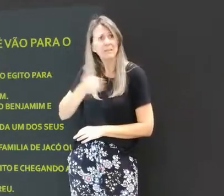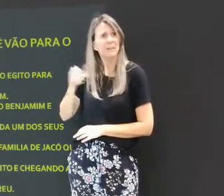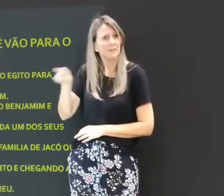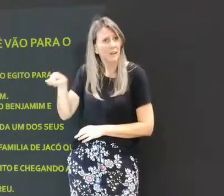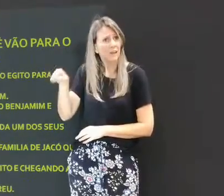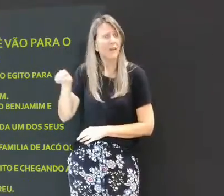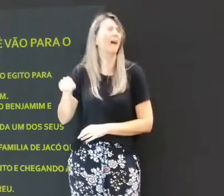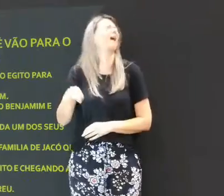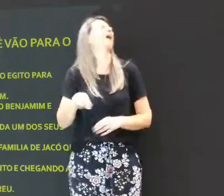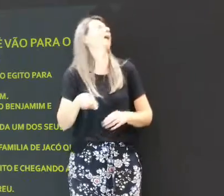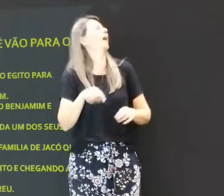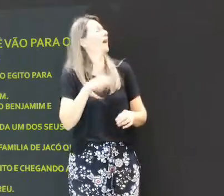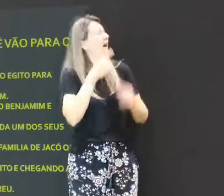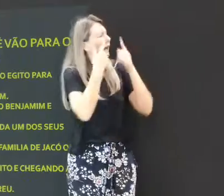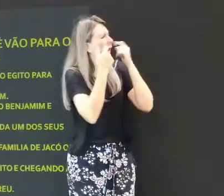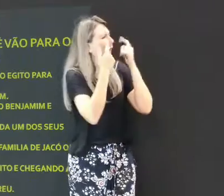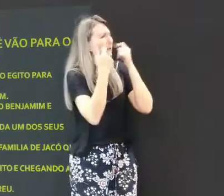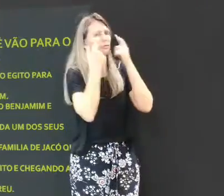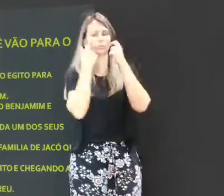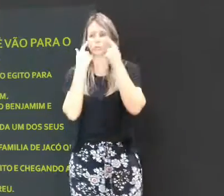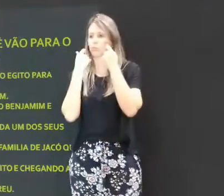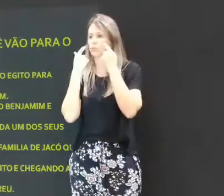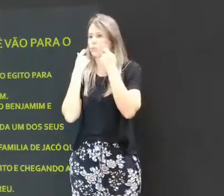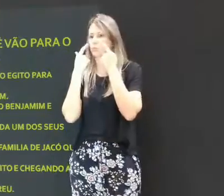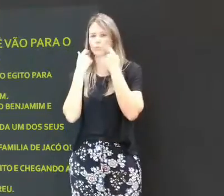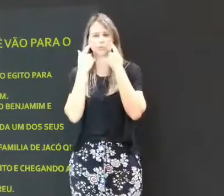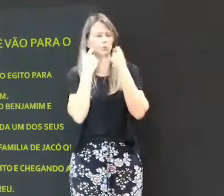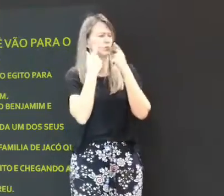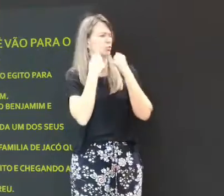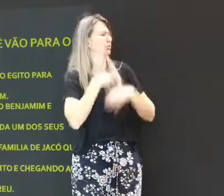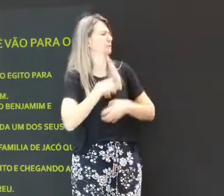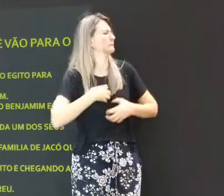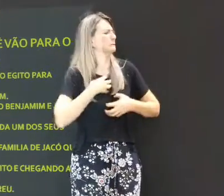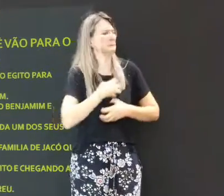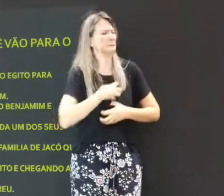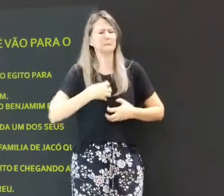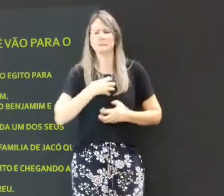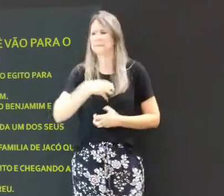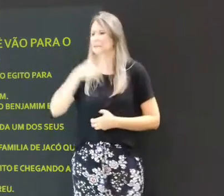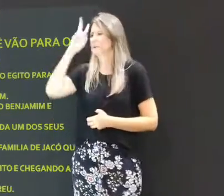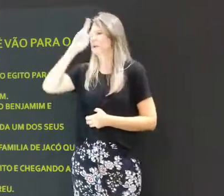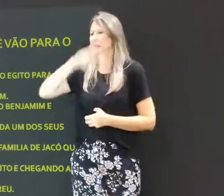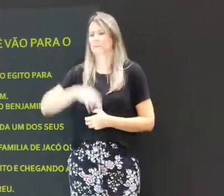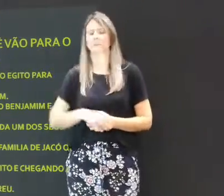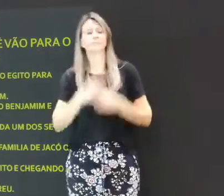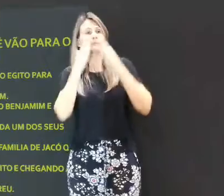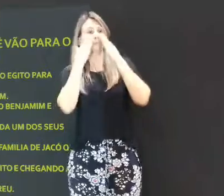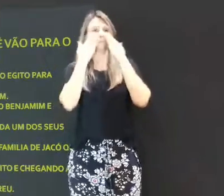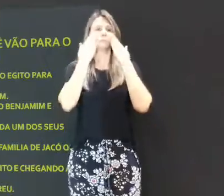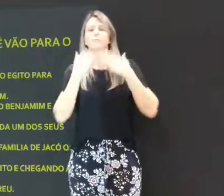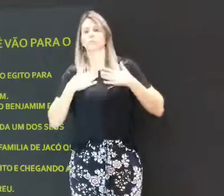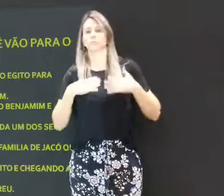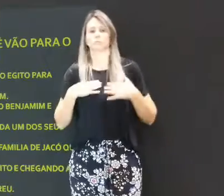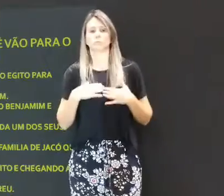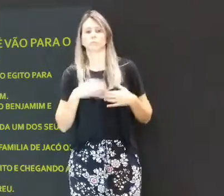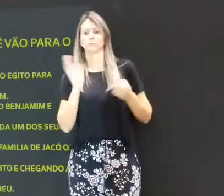meus. Né? Encontrei e chorava, e chorava, e chorava, né? Muito angustiado, se lembrando de tudo que tinha acontecido. Mas ele se